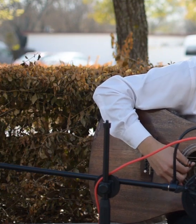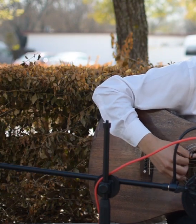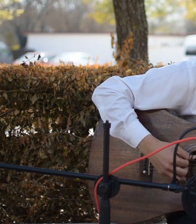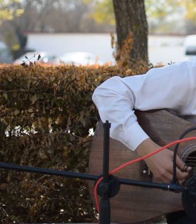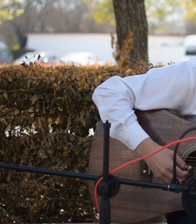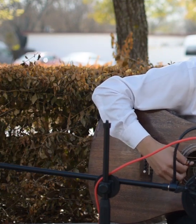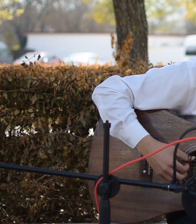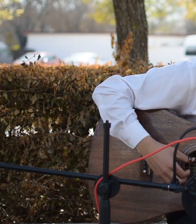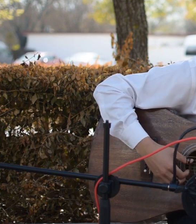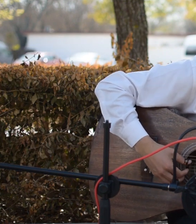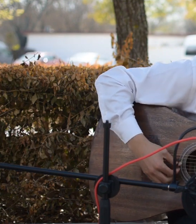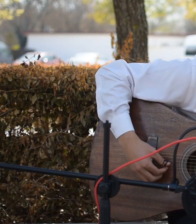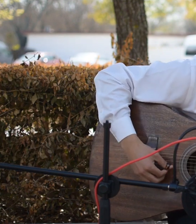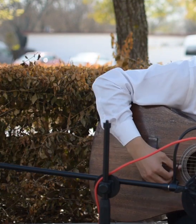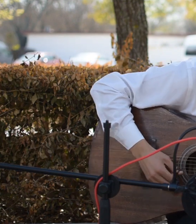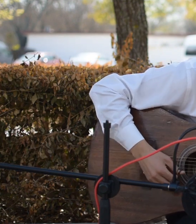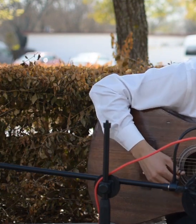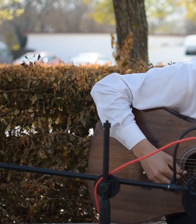y